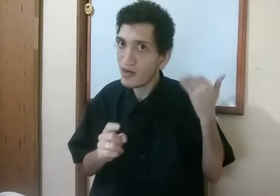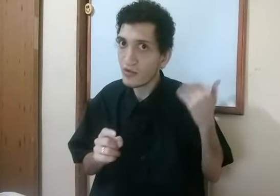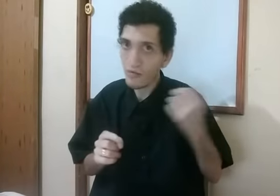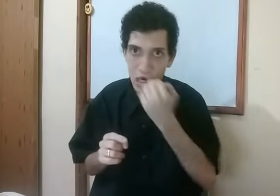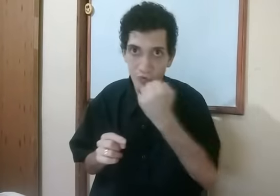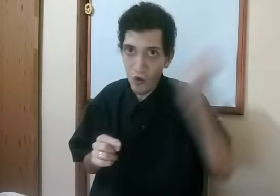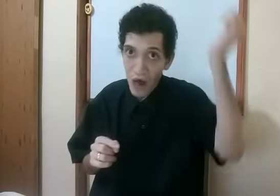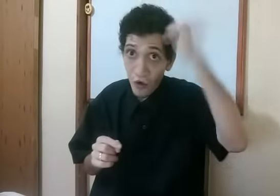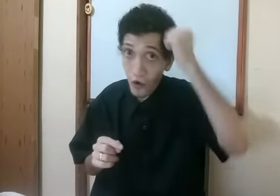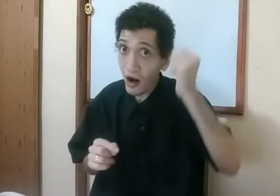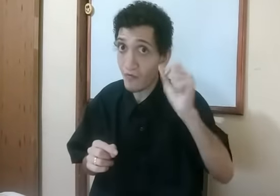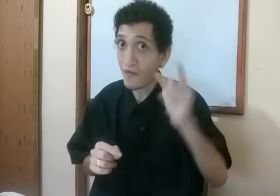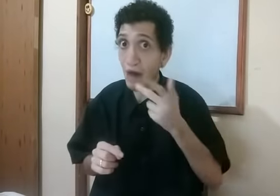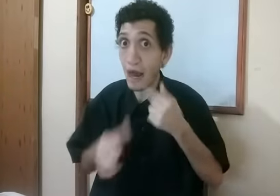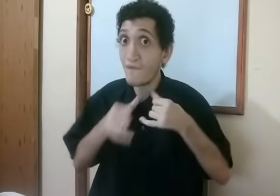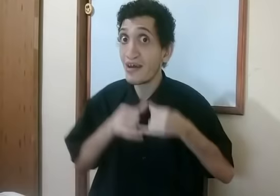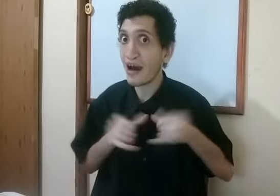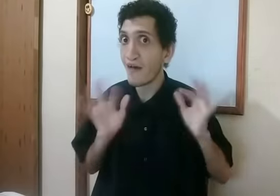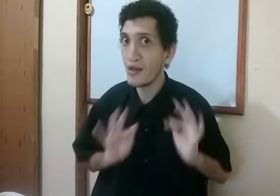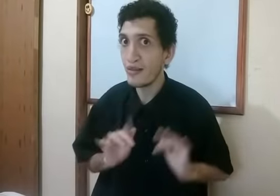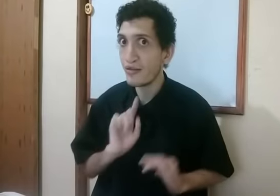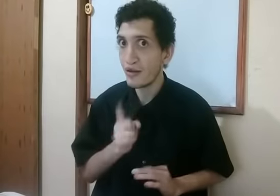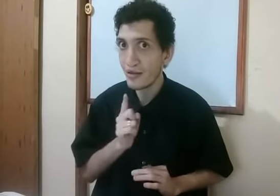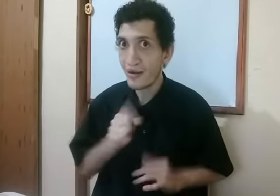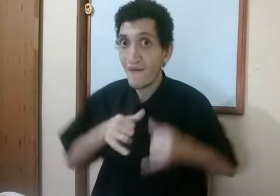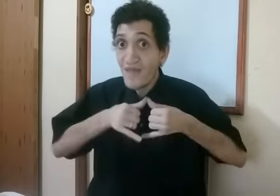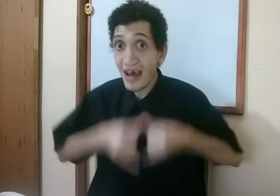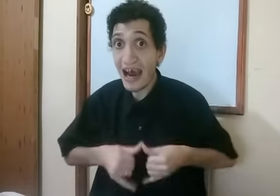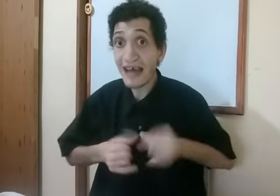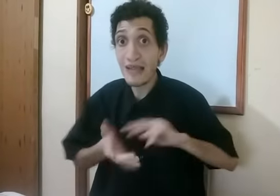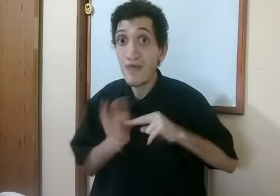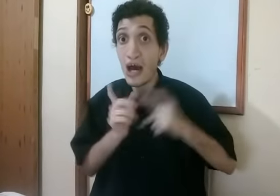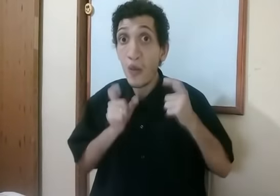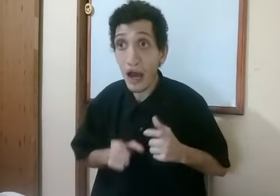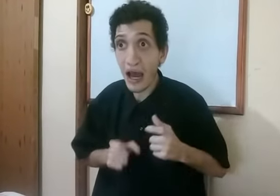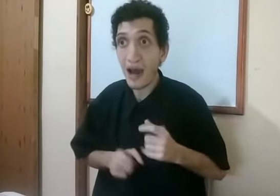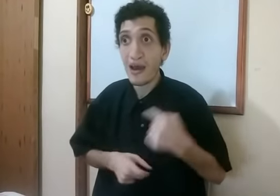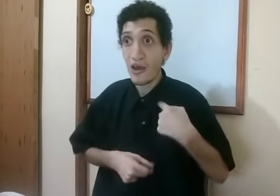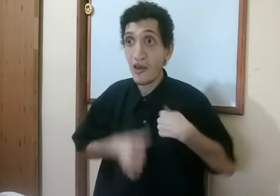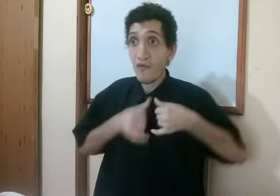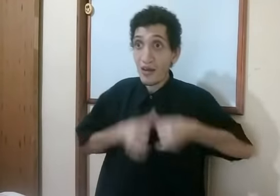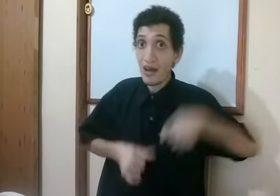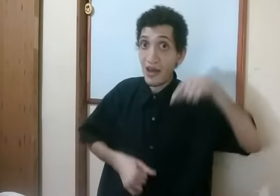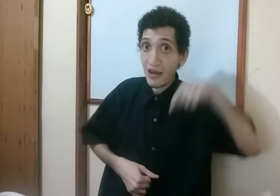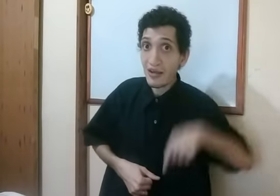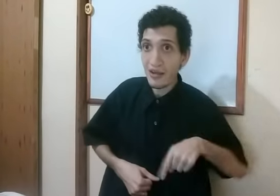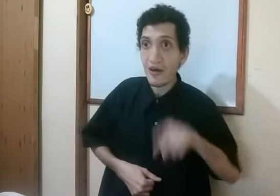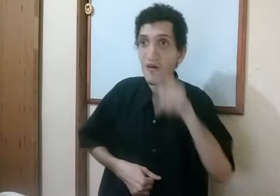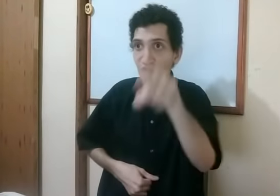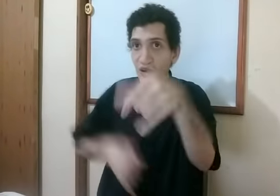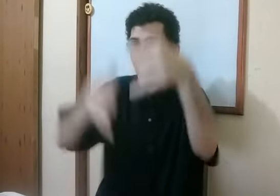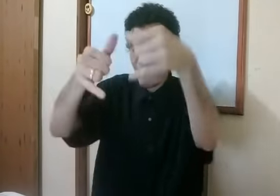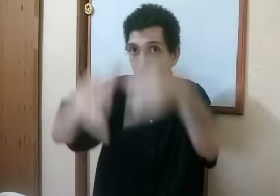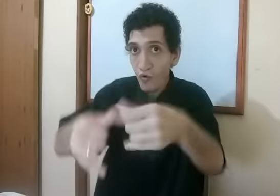isso. Vou dar botão. Tem que falar piar feliz, hein? Piar é lugar. Eu piei aqui. Você ficou na